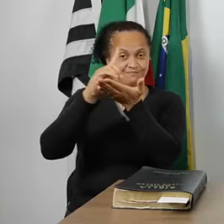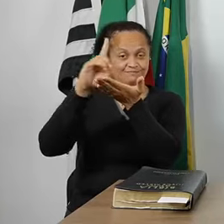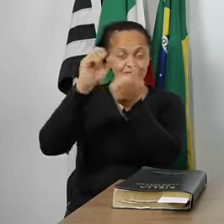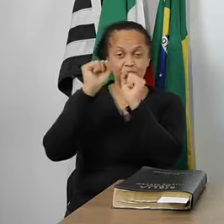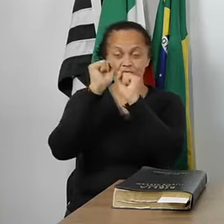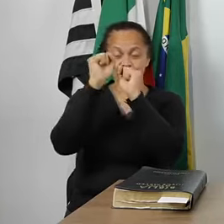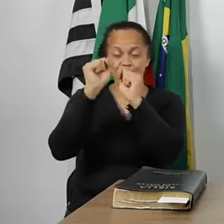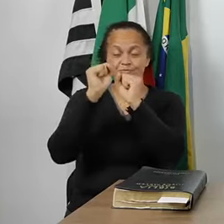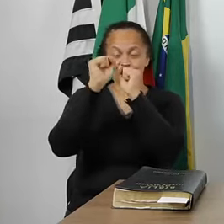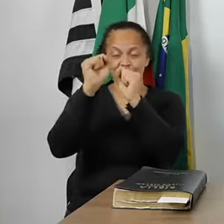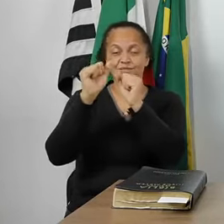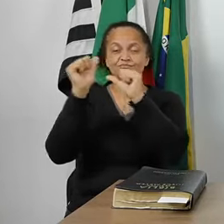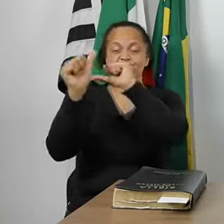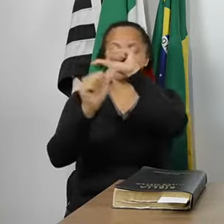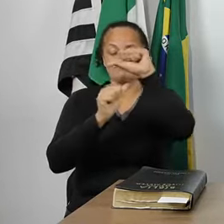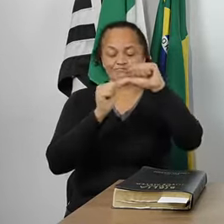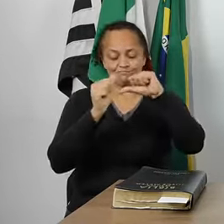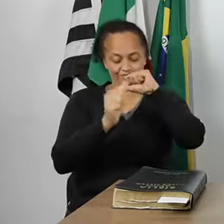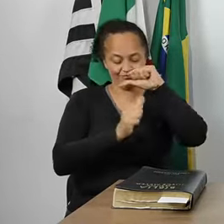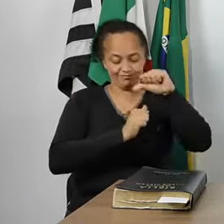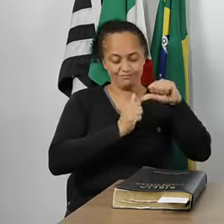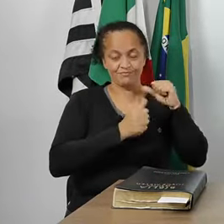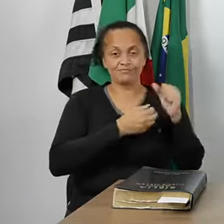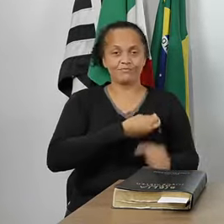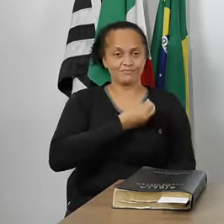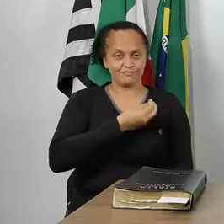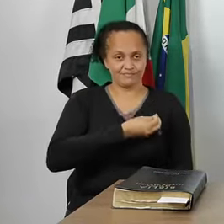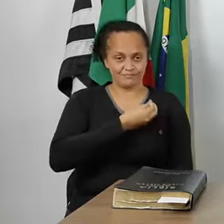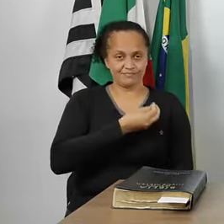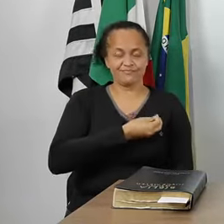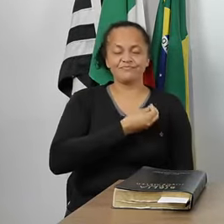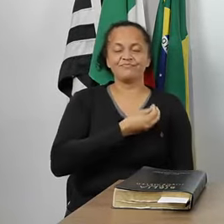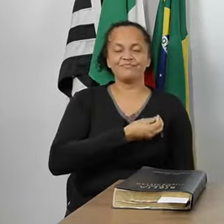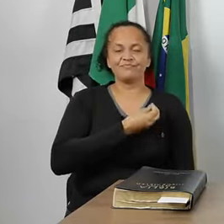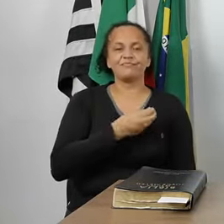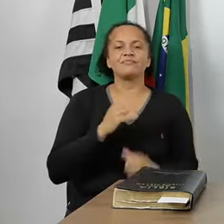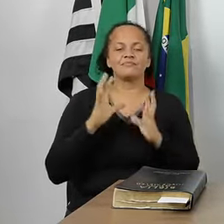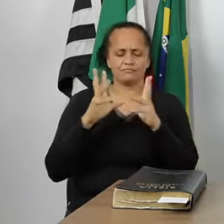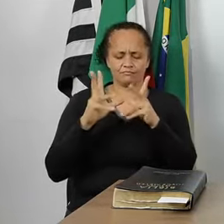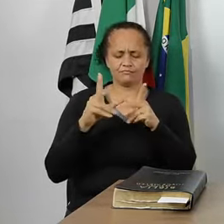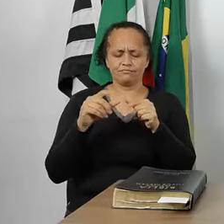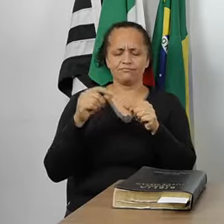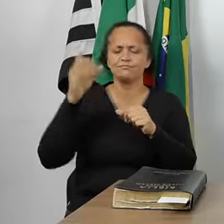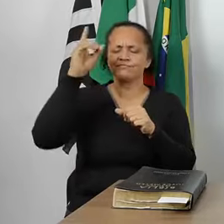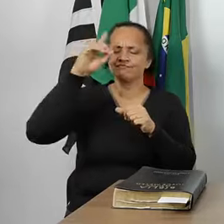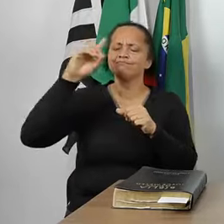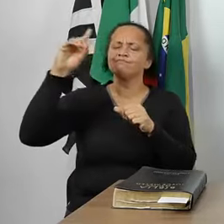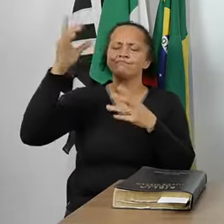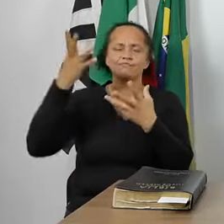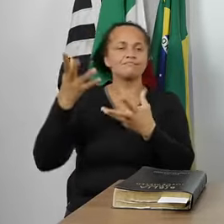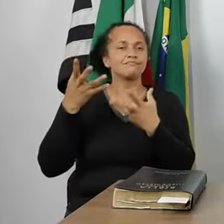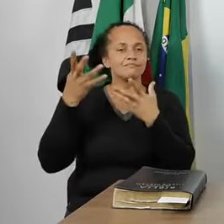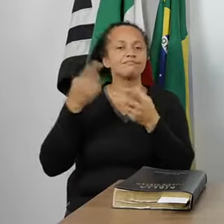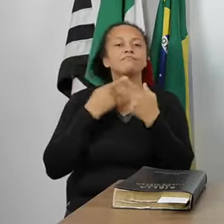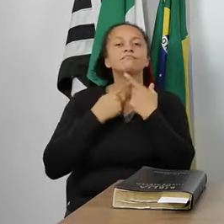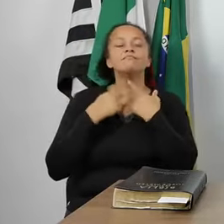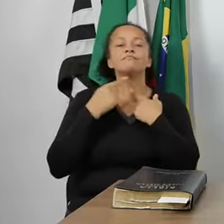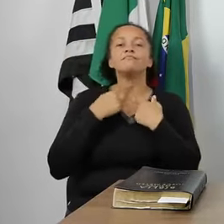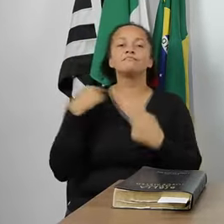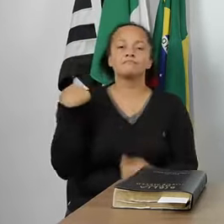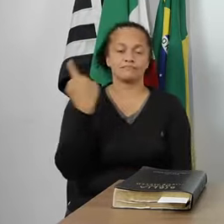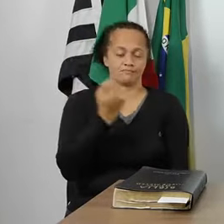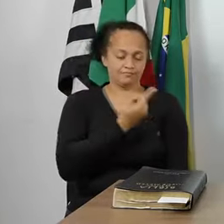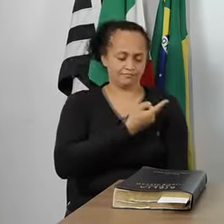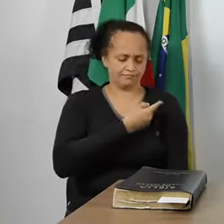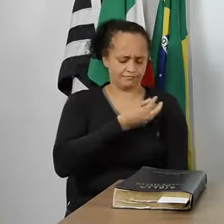ela é viva, ela é eficaz, ela não volta vazia. Antes ela cumpre o propósito para o qual ela foi designada. E o Senhor enviou a